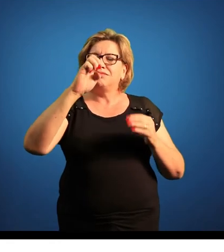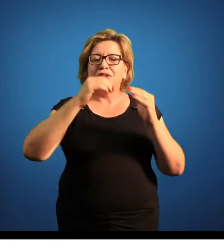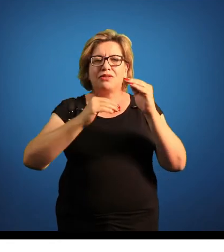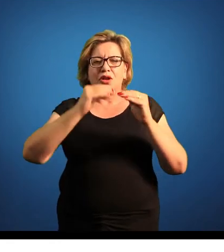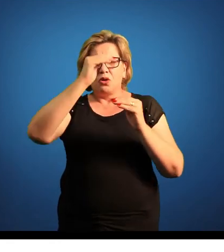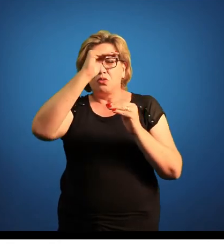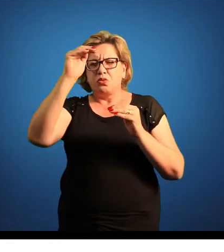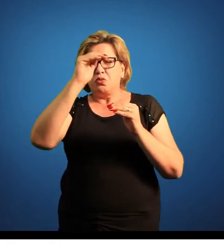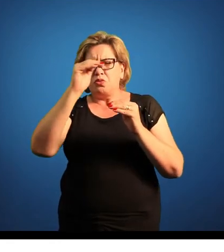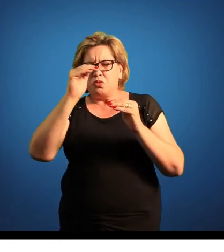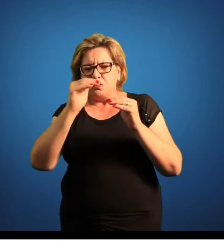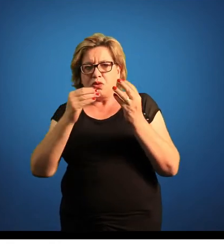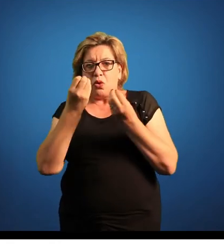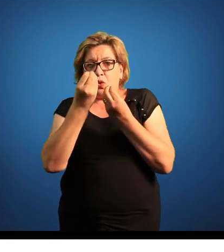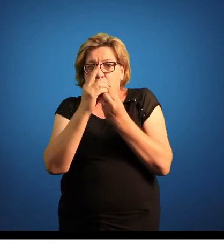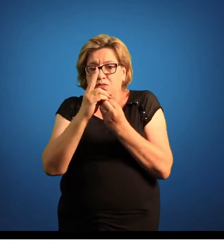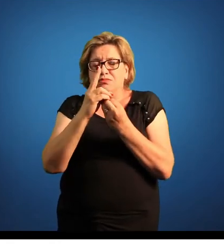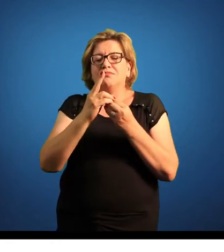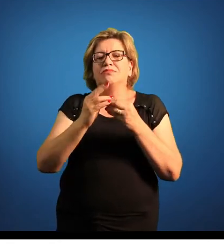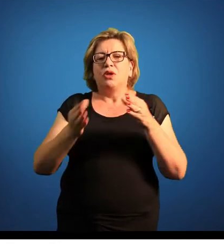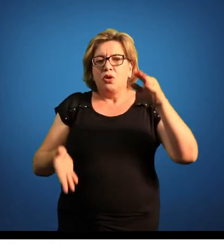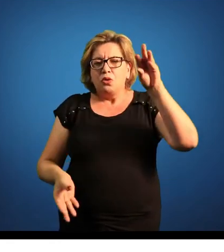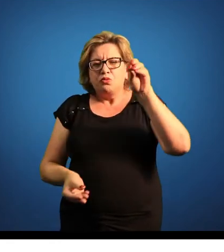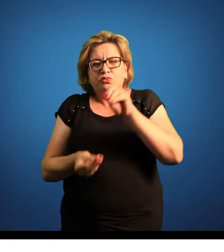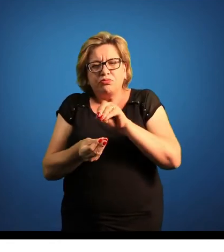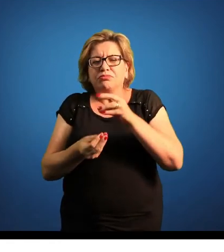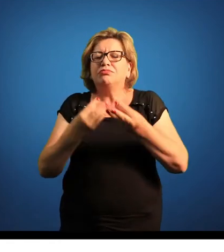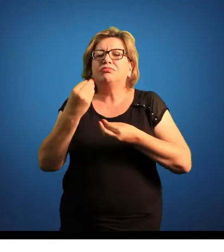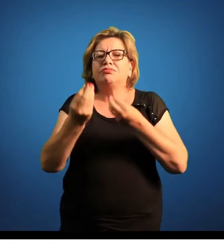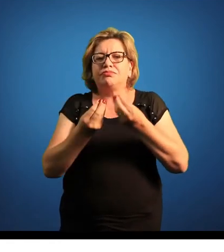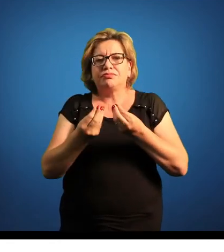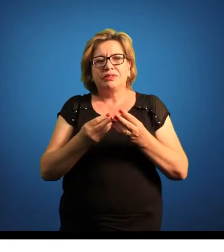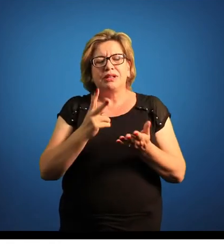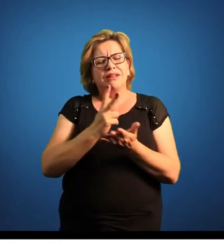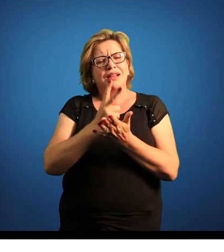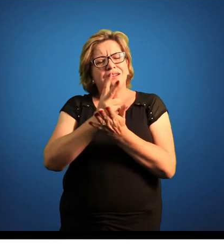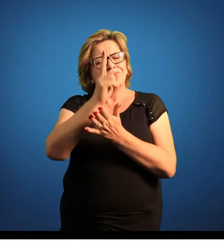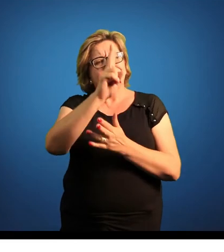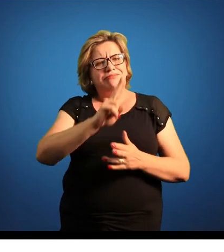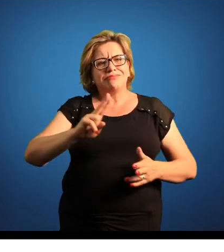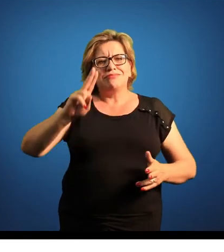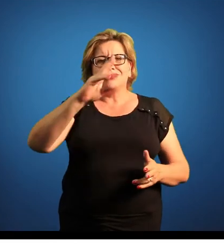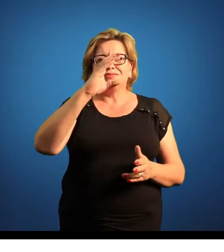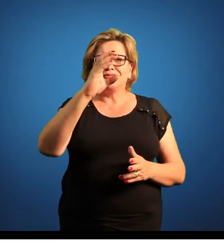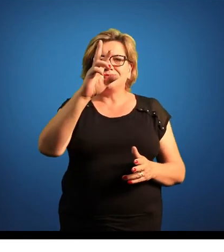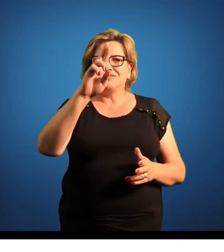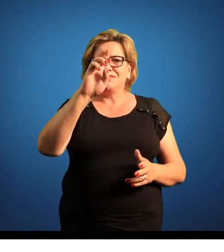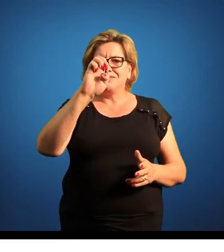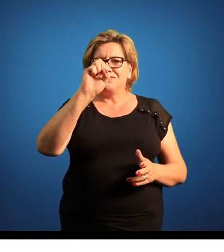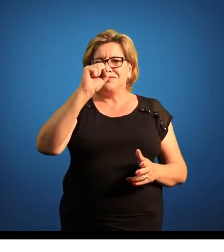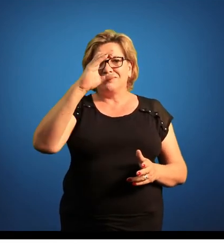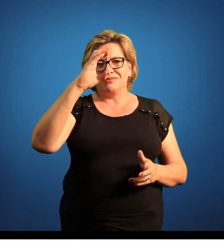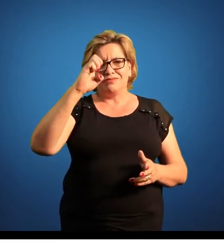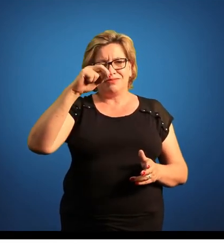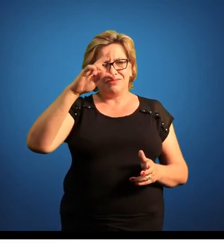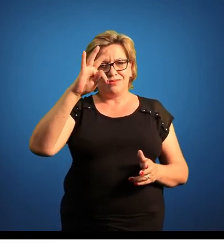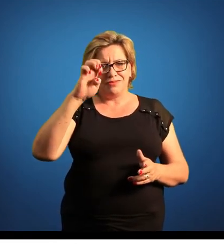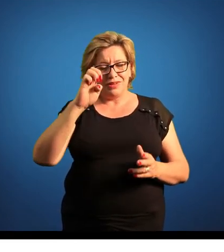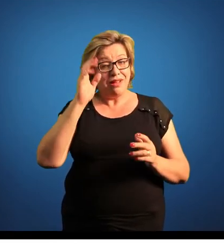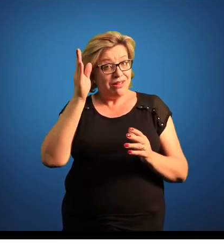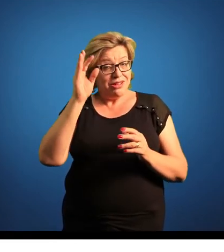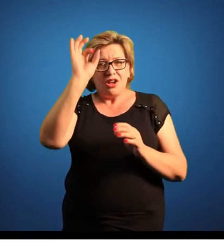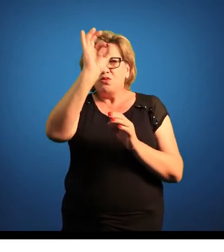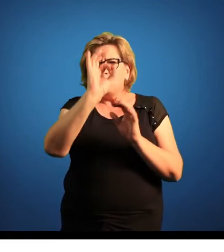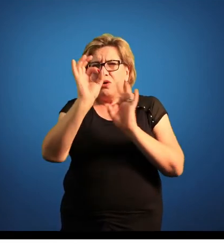indiferente, mas normalmente, via de regra, em ordem crescente. Os nossos valores aqui do exemplo já estão em ordem. Nós já temos